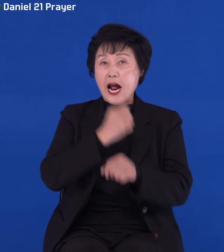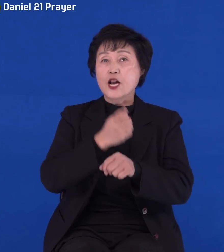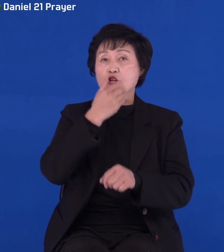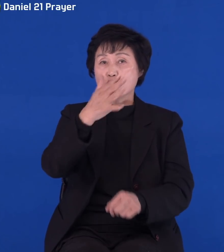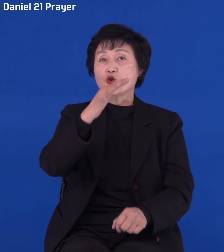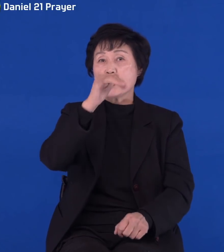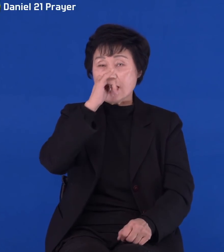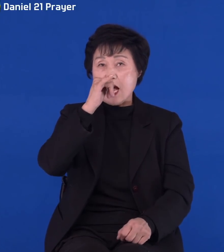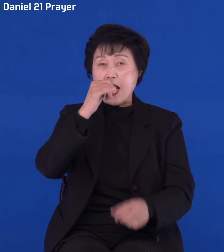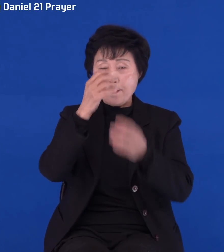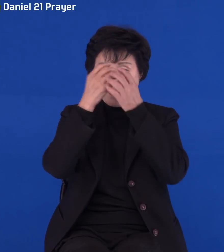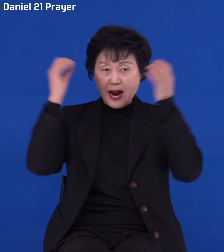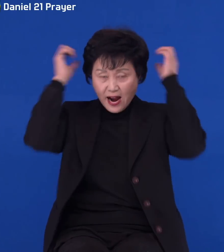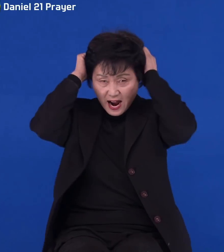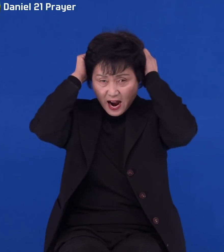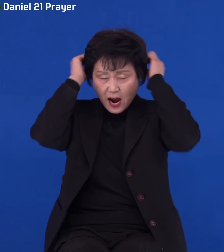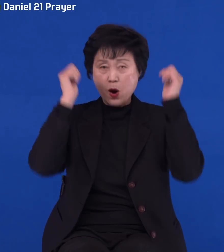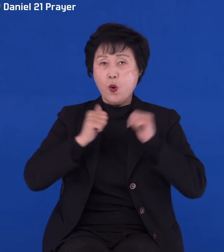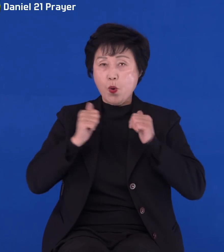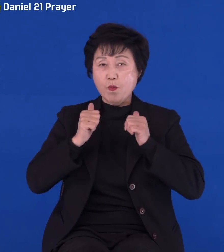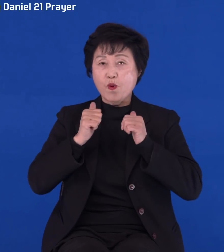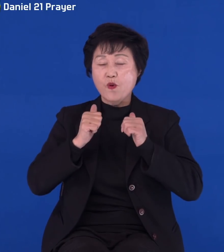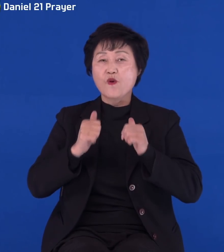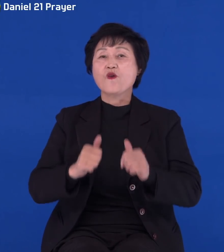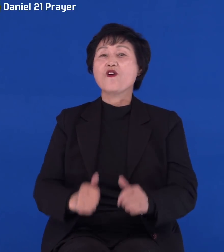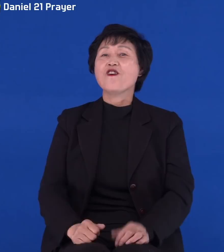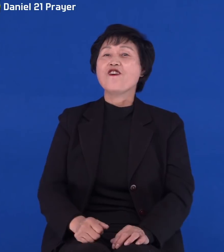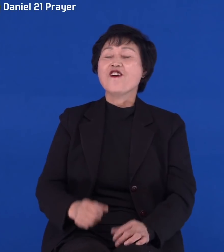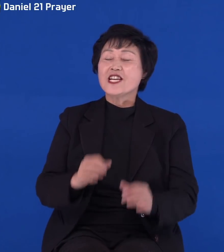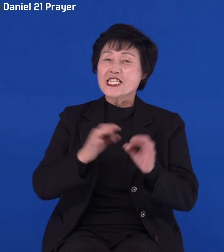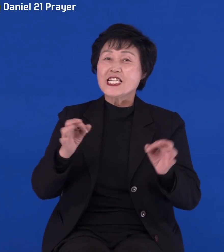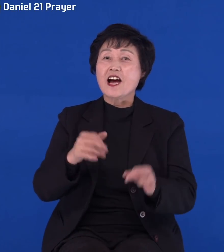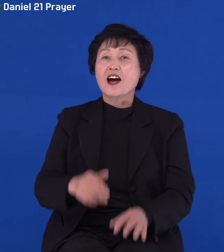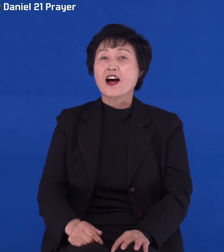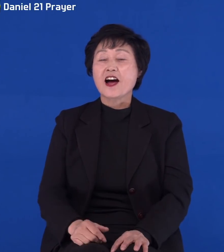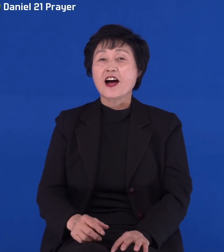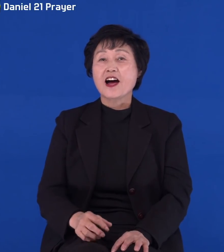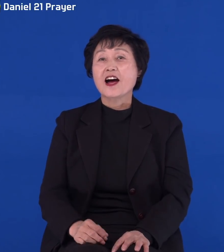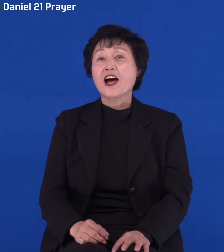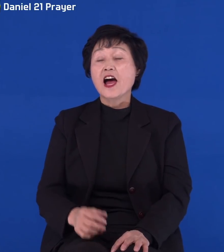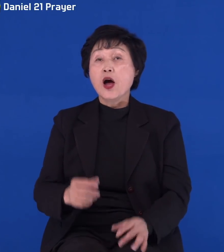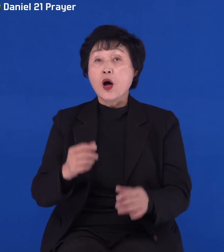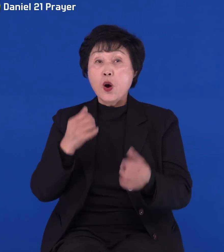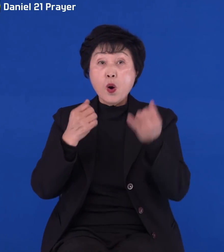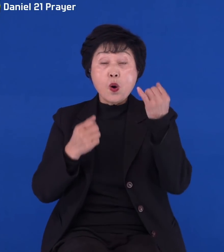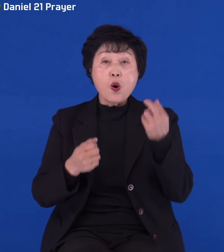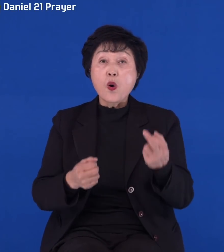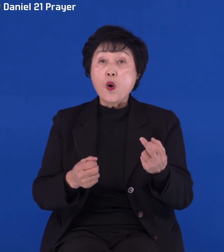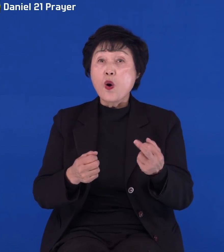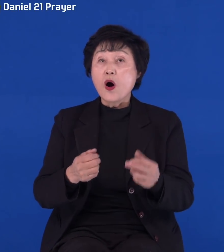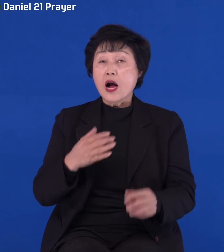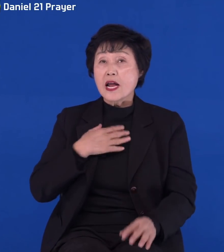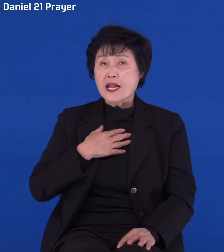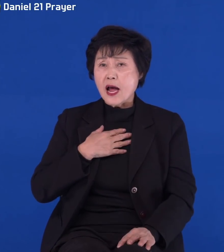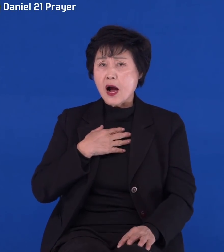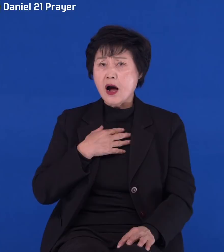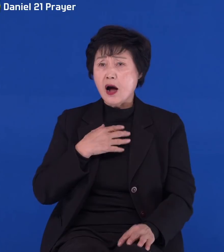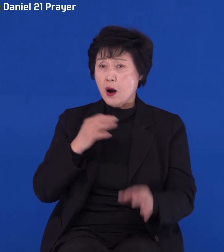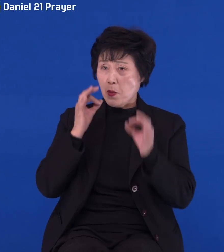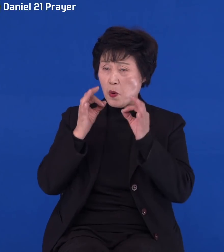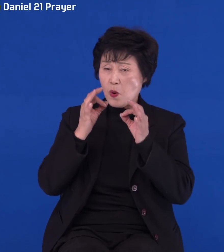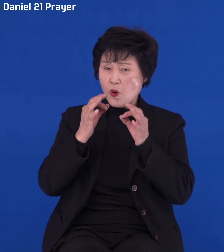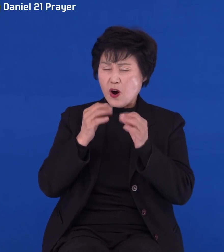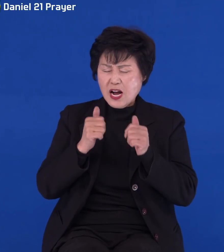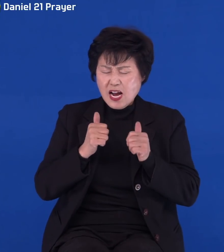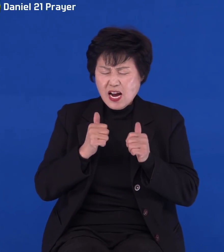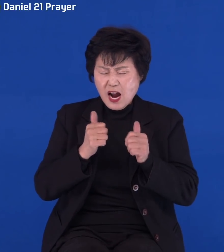IKN 나는 깡통이다. 나는 깡통이다 놀려다녔는데 막 동생이 막 저를 막 대적하더니 열심히 공부하더니